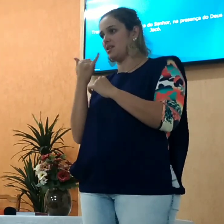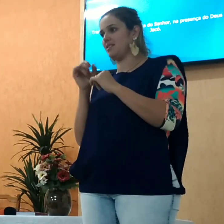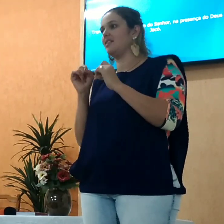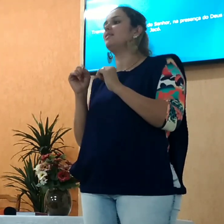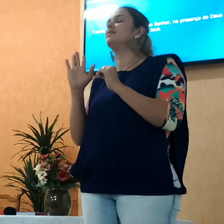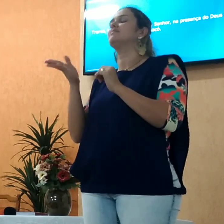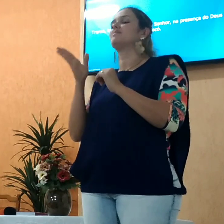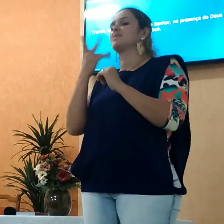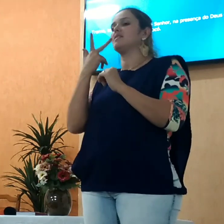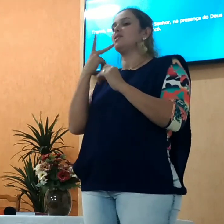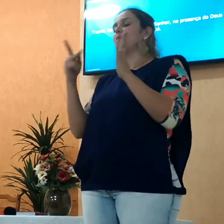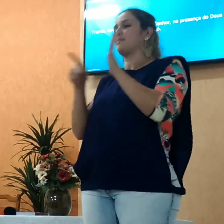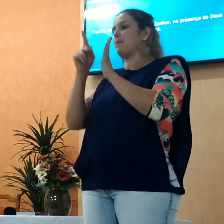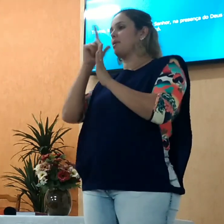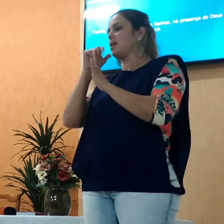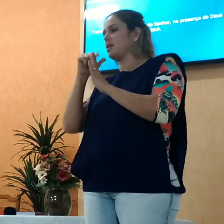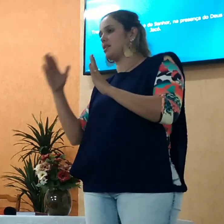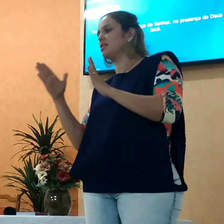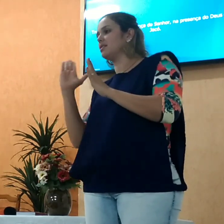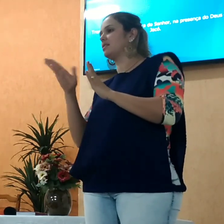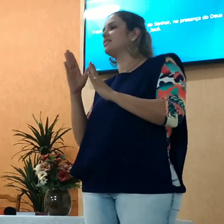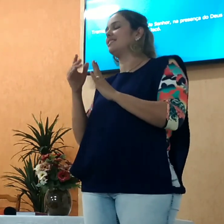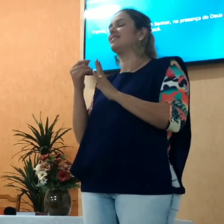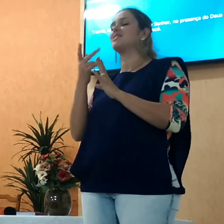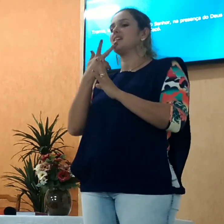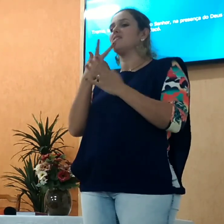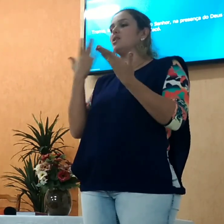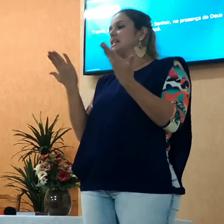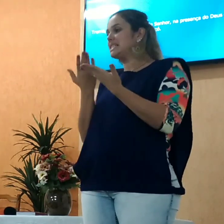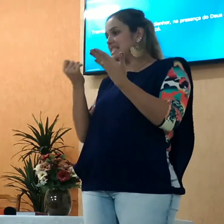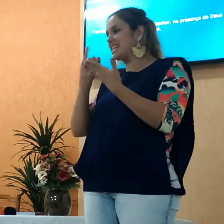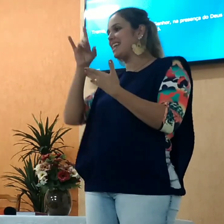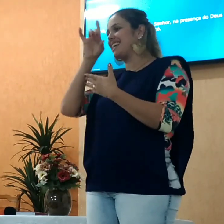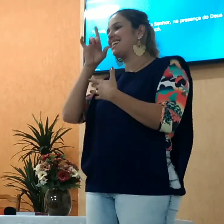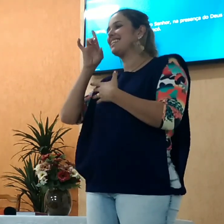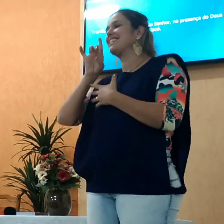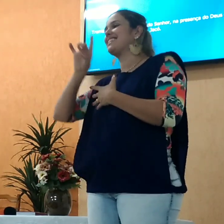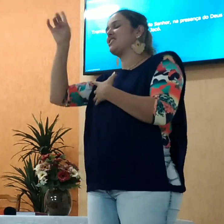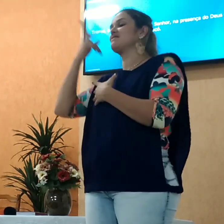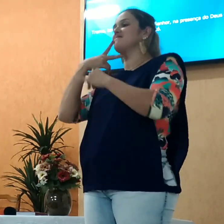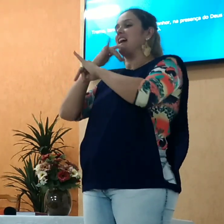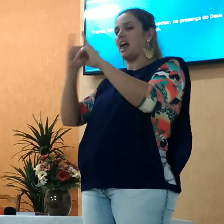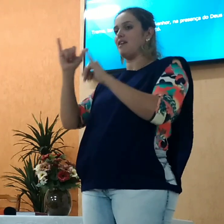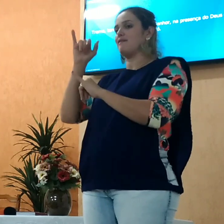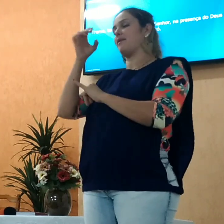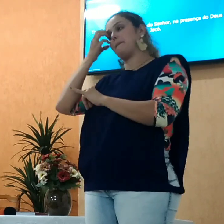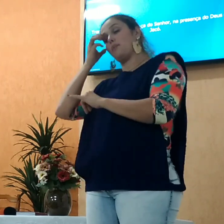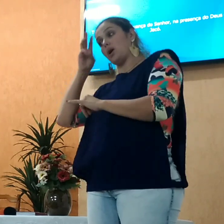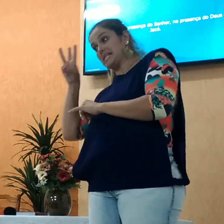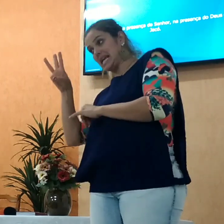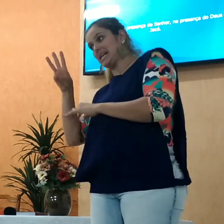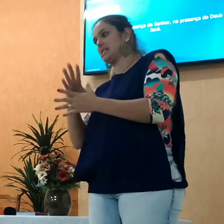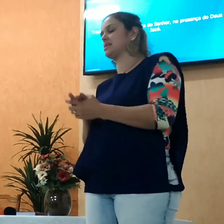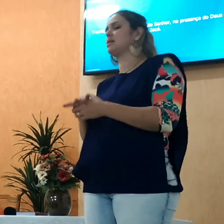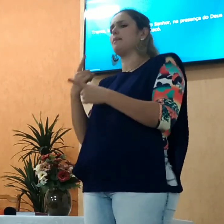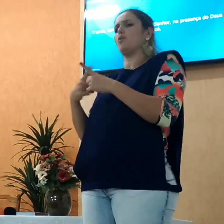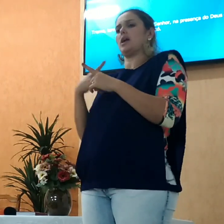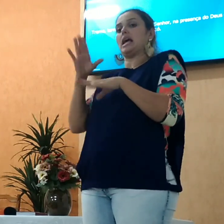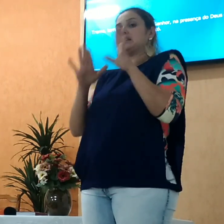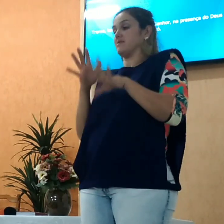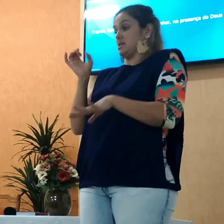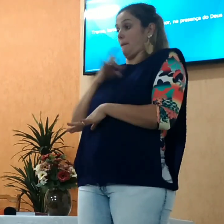Que perguntou o Monte Sinai: por que você estremeceu quando Deus falava com Moisés? E você, coluna, por que tremeu quando